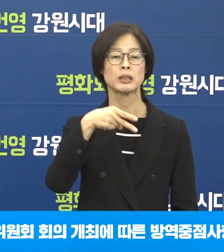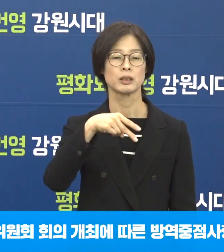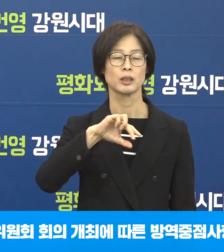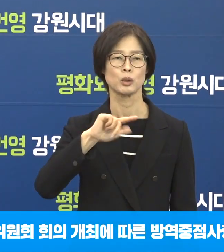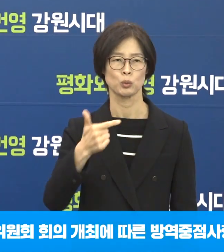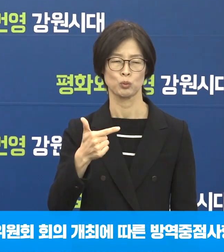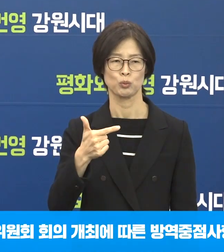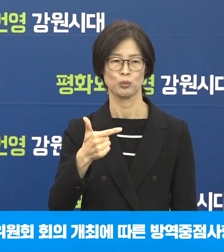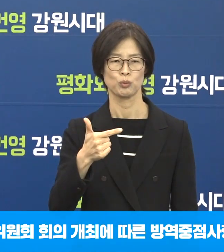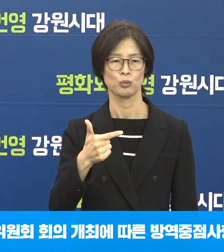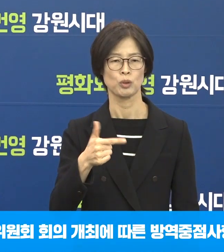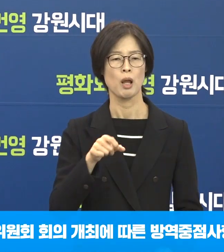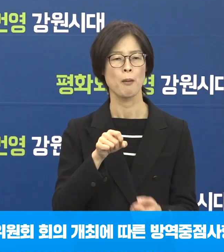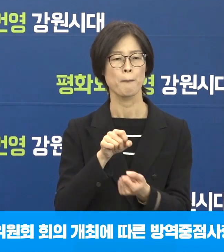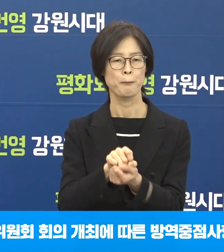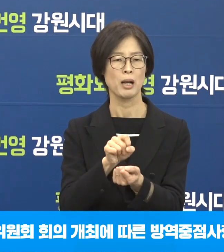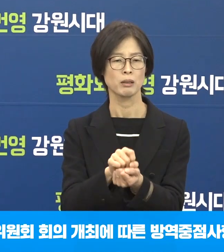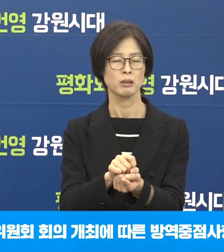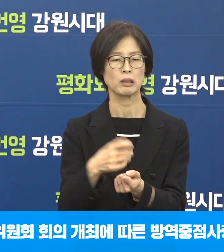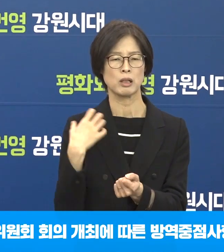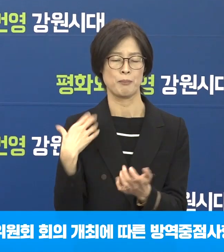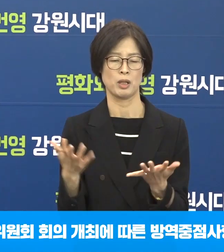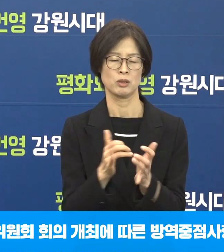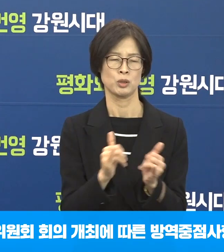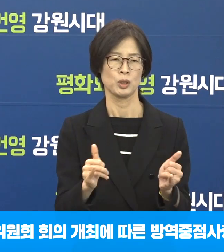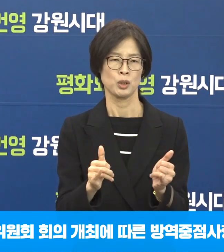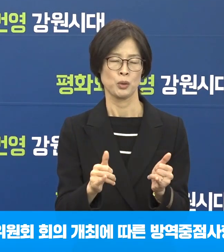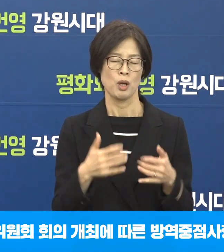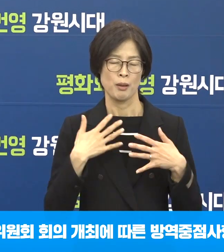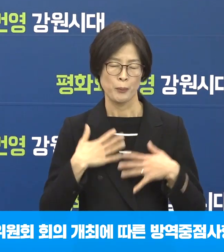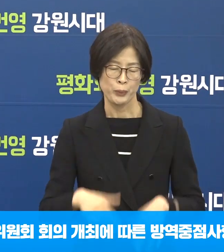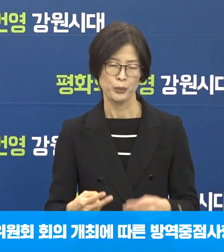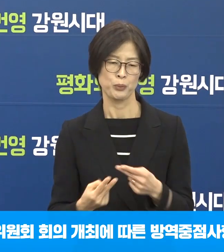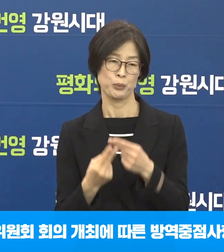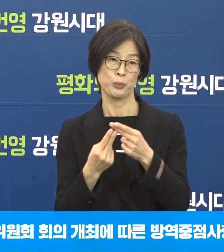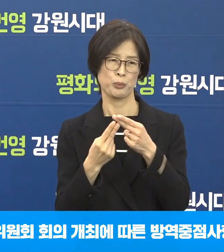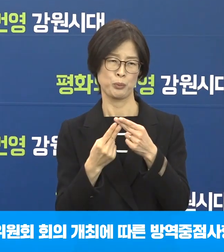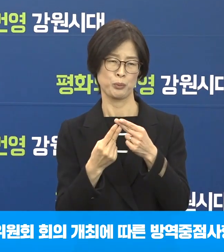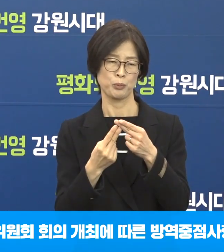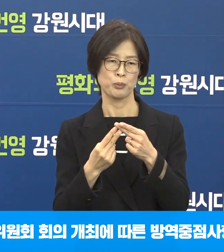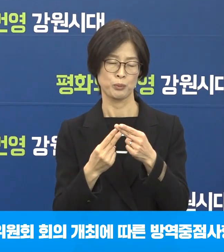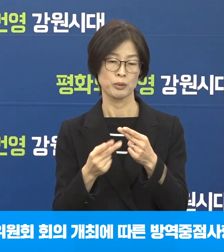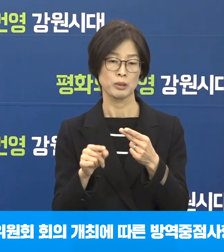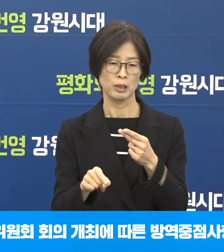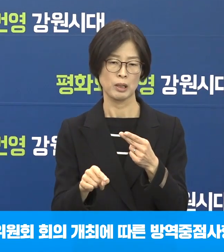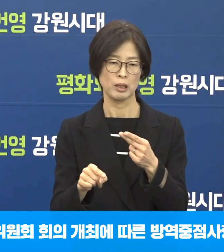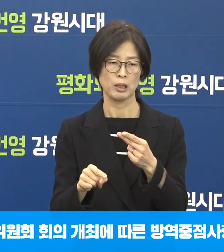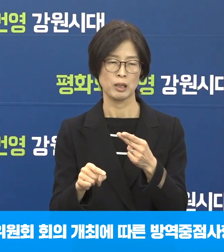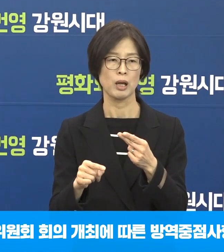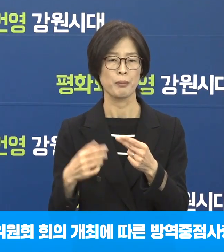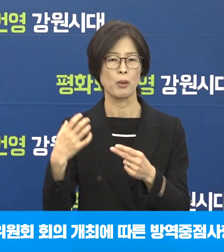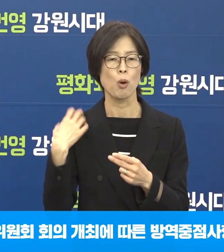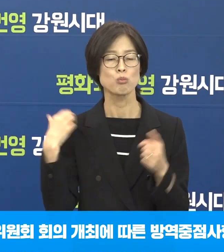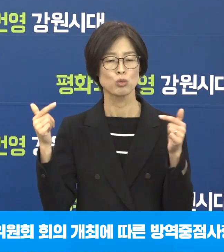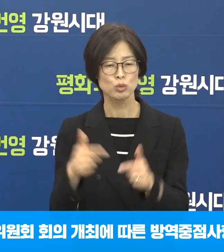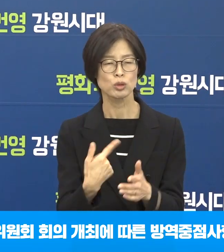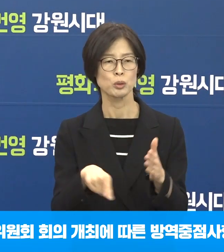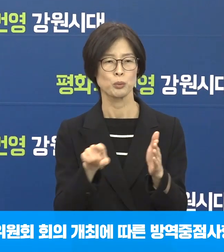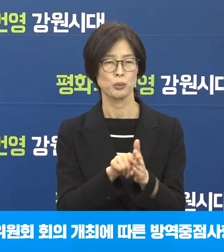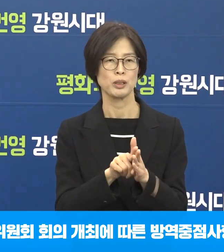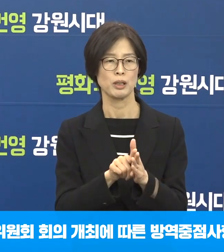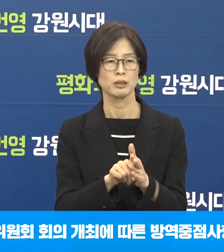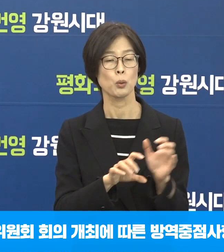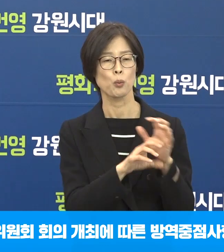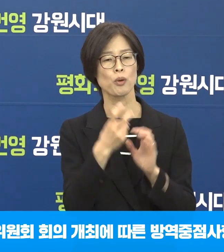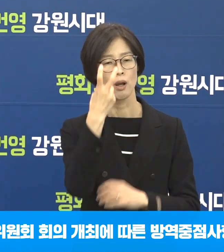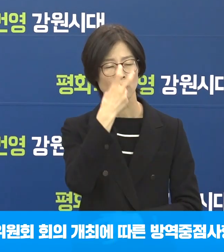방역 대응 인력의 필요도 누적에 따른 업무 부담 경감을 위해 진단검사, 예방접종,